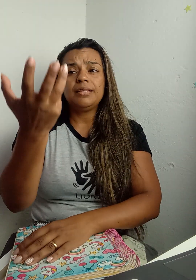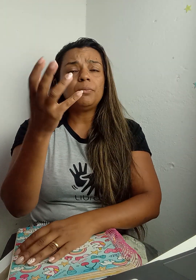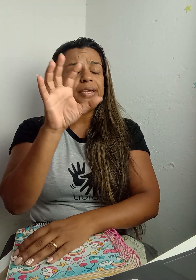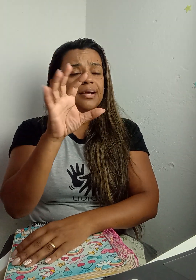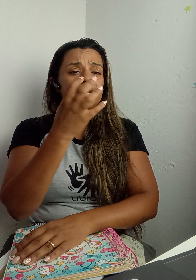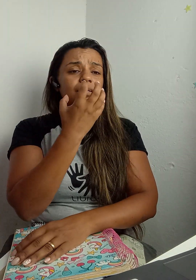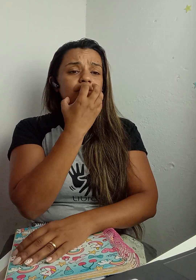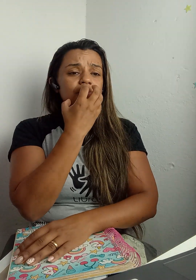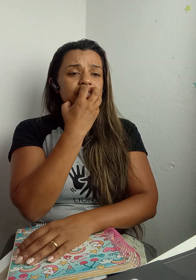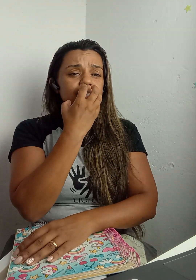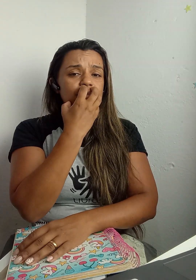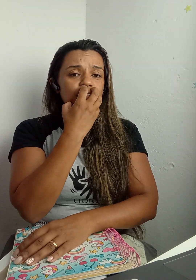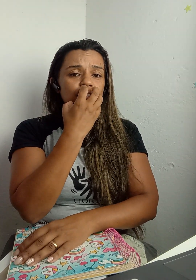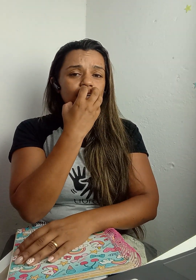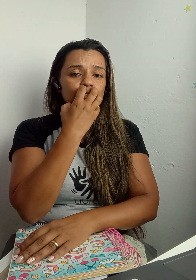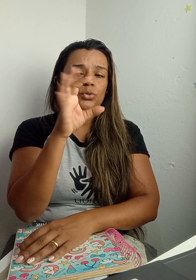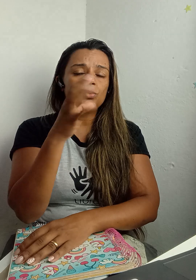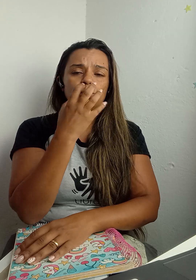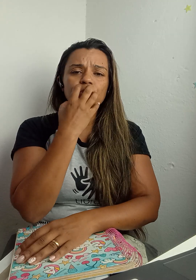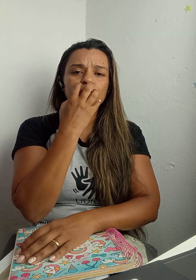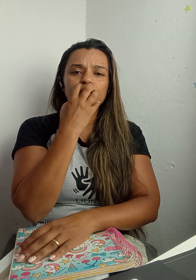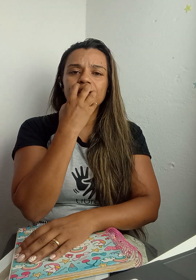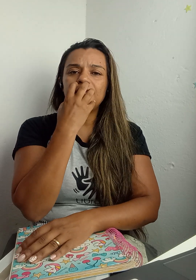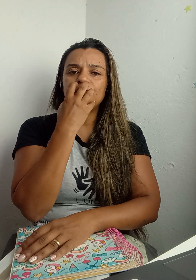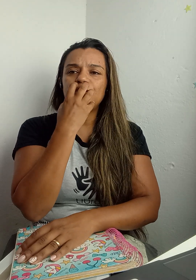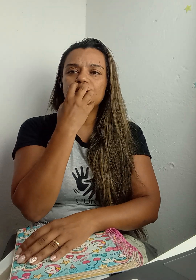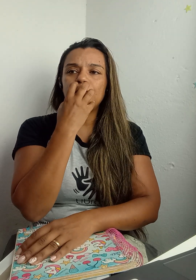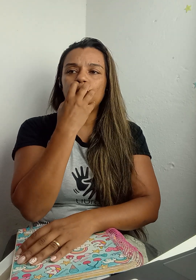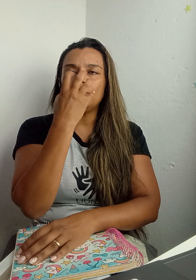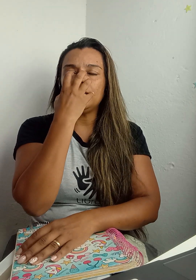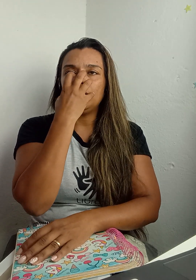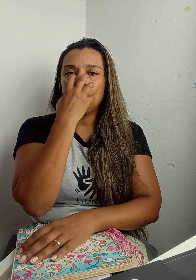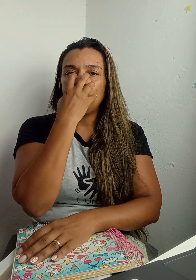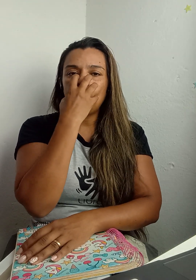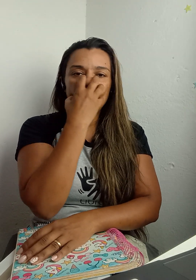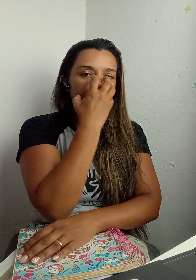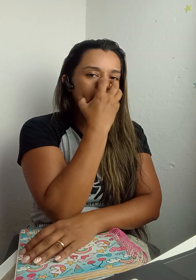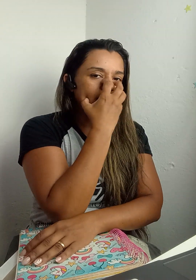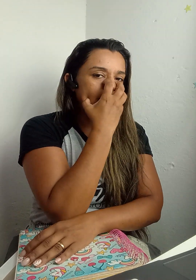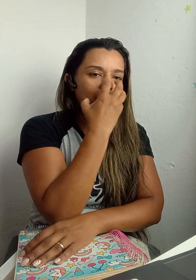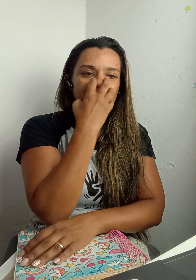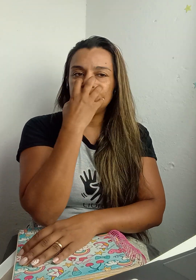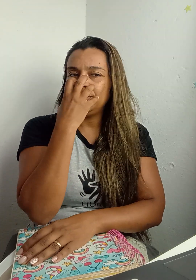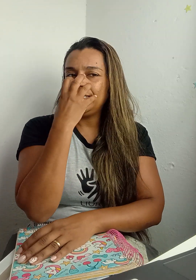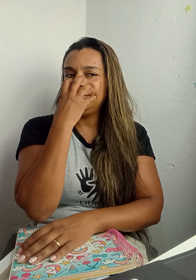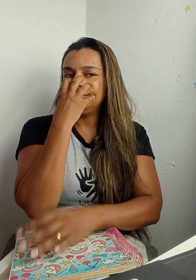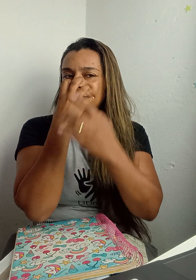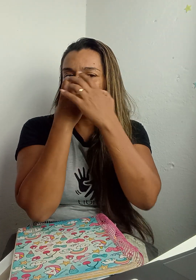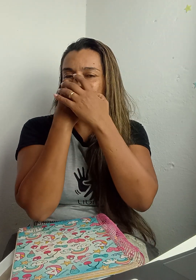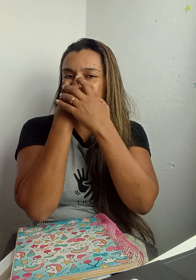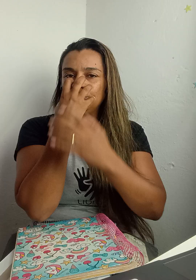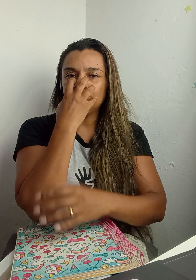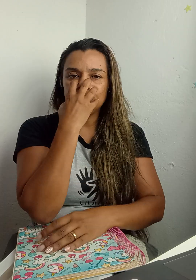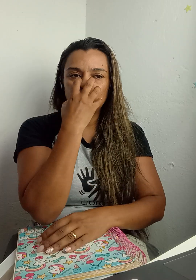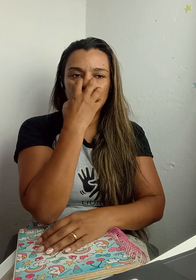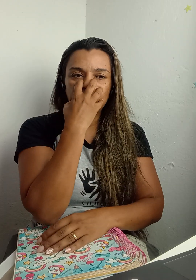mão em garra, sinalzinho de cachorro, 2 toques aqui na frente da boca, ou cobrindo aqui a parte do nariz, que é o focinho do cachorro,